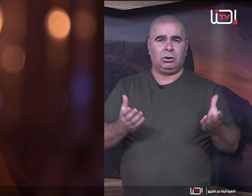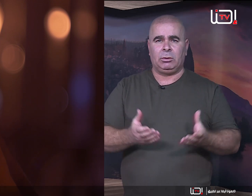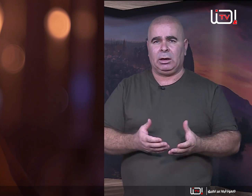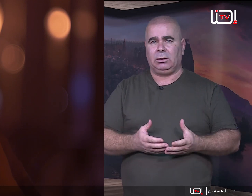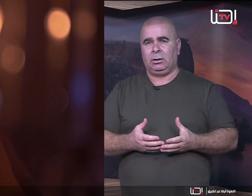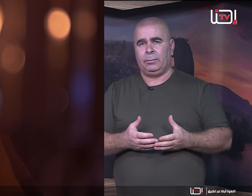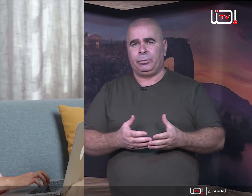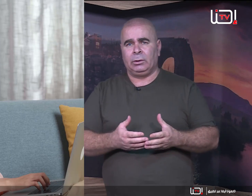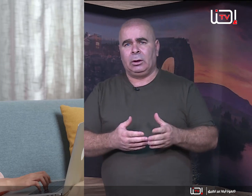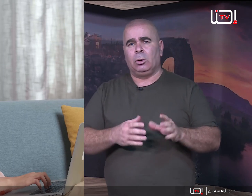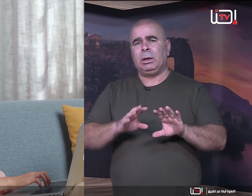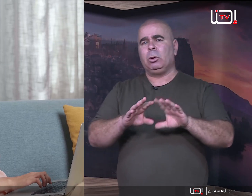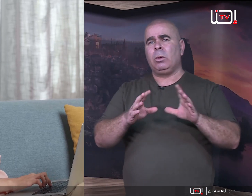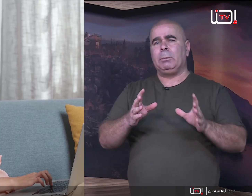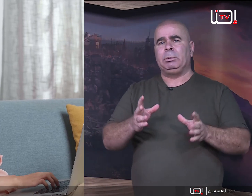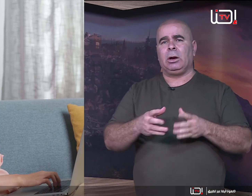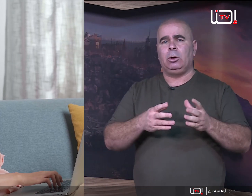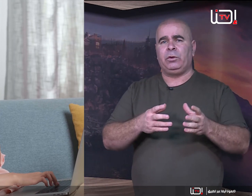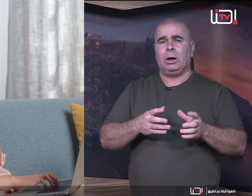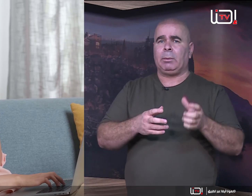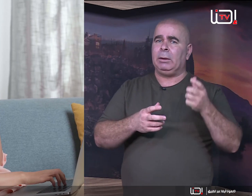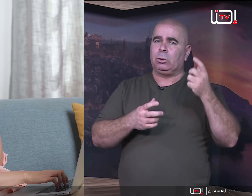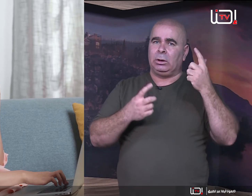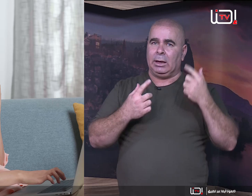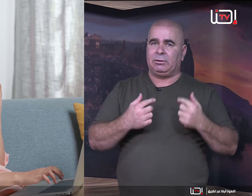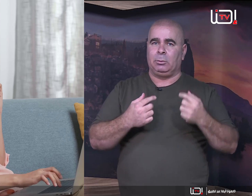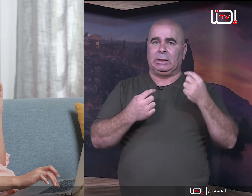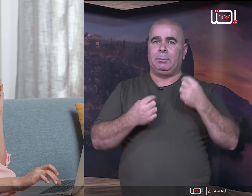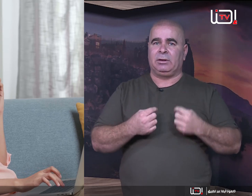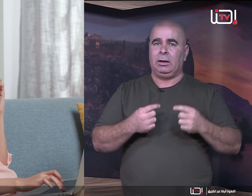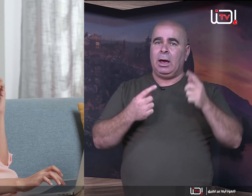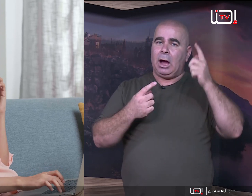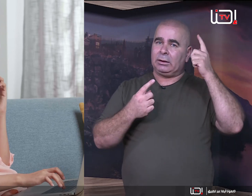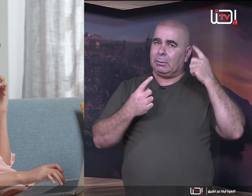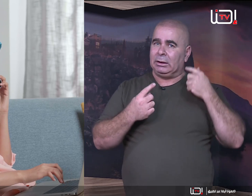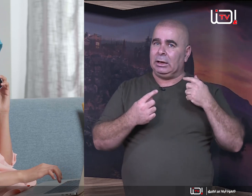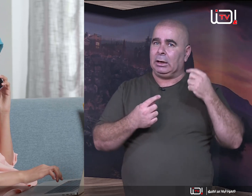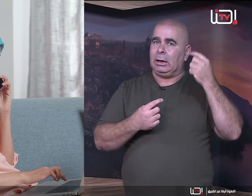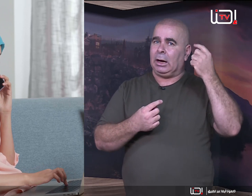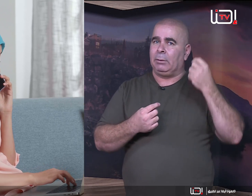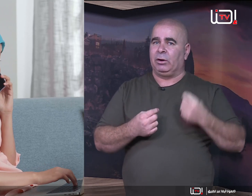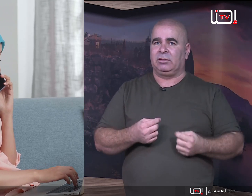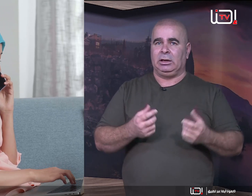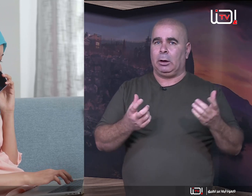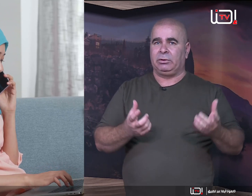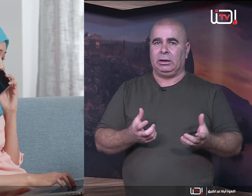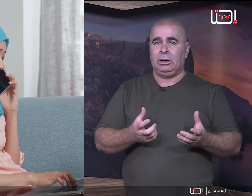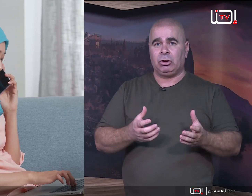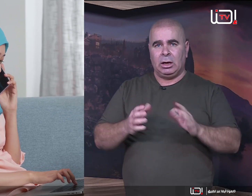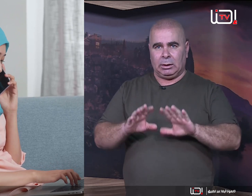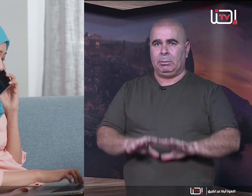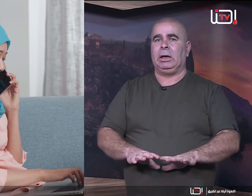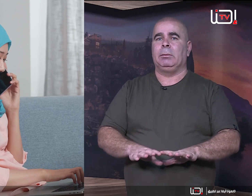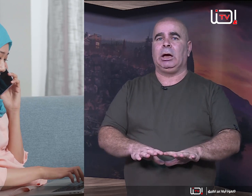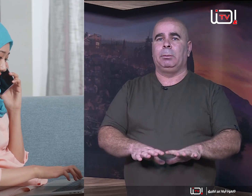مواضيع اجتماعيه وت كل واحد بيبدي رايه فيها طبعا هي بتكون لابسه ومتلبس حاطه منديل عليه علم فلسطين او بصر